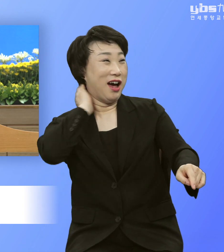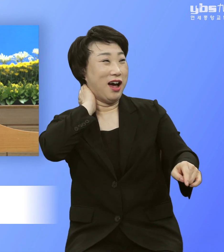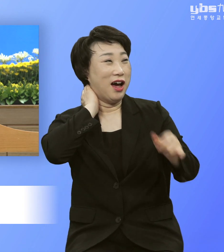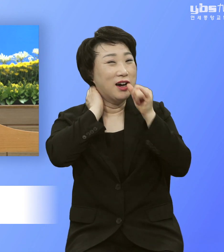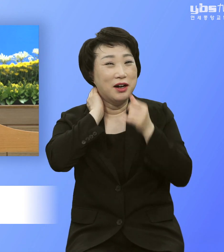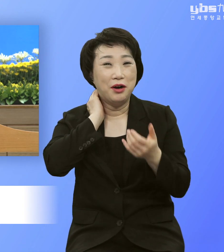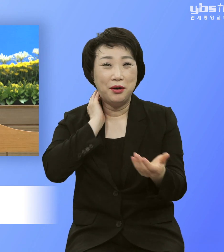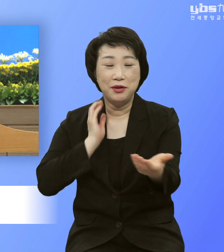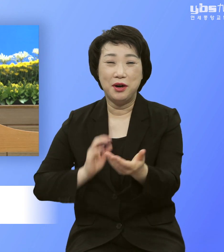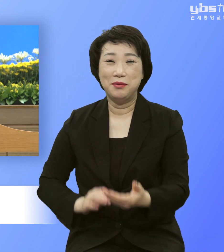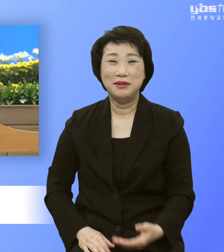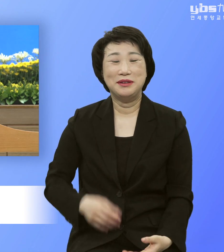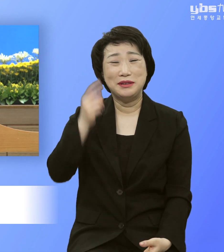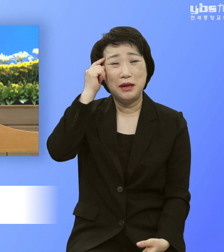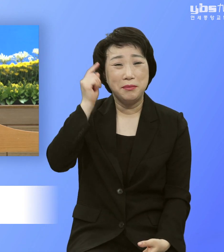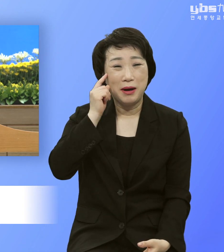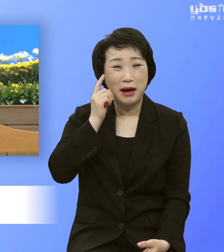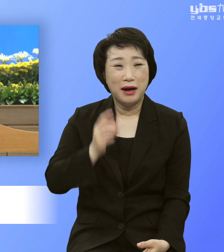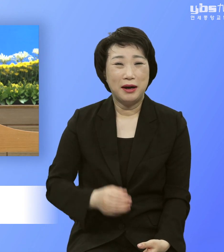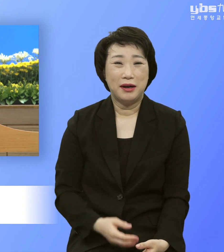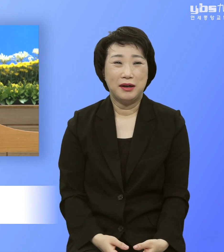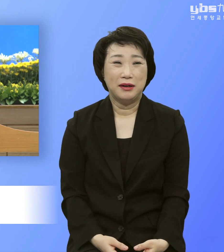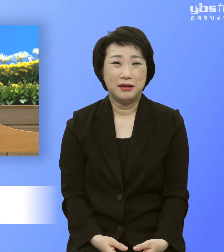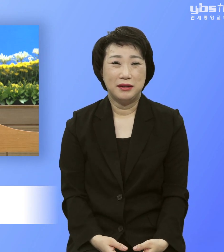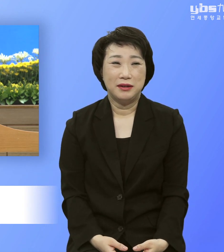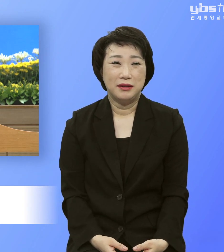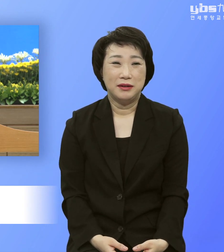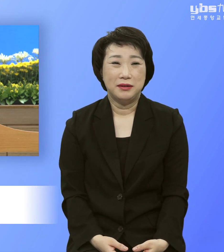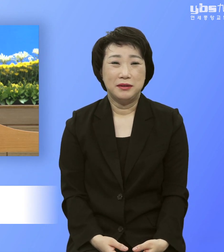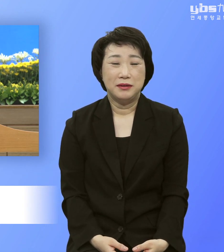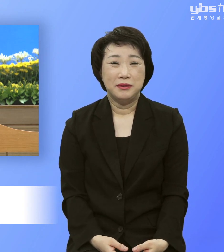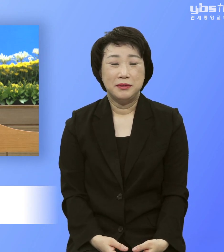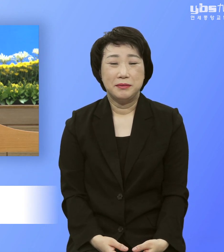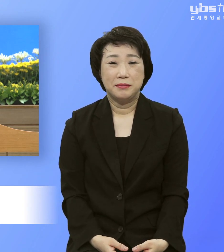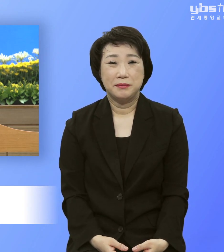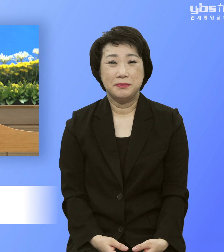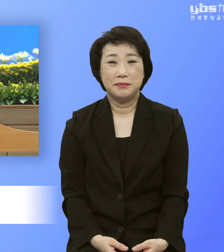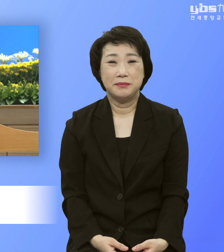말이요. 생각해보라 그 말이요. 응?